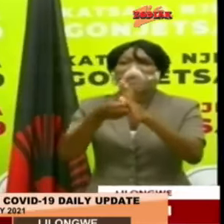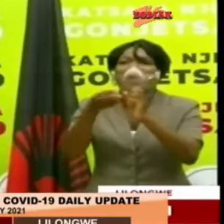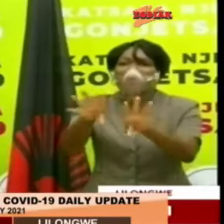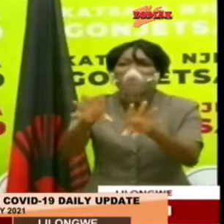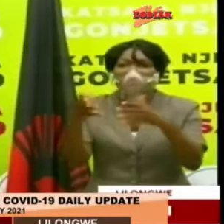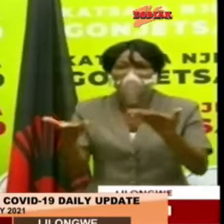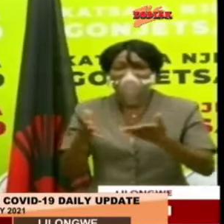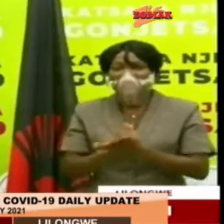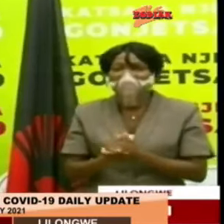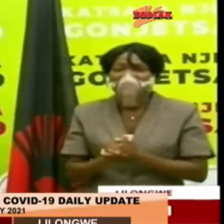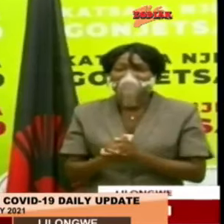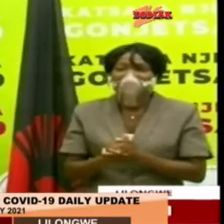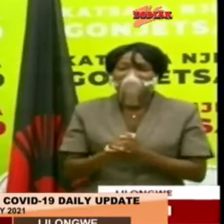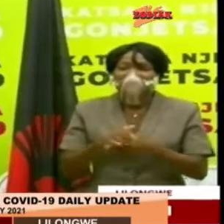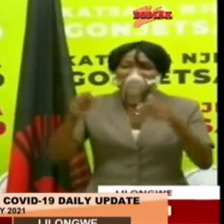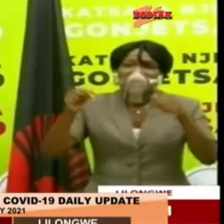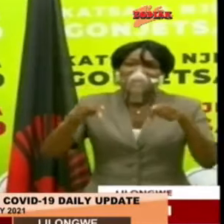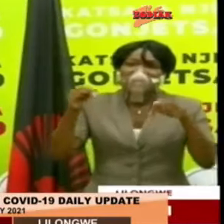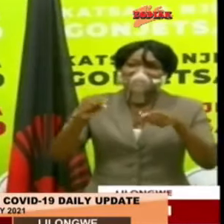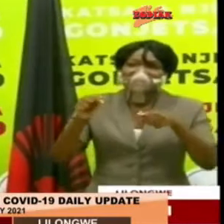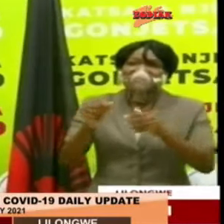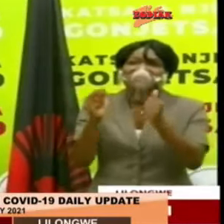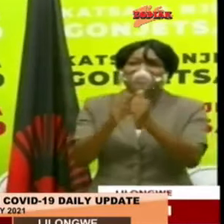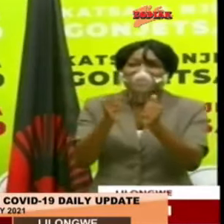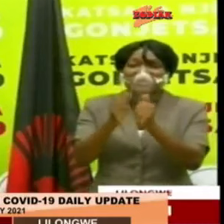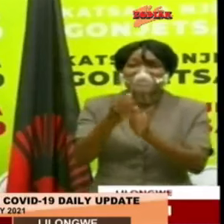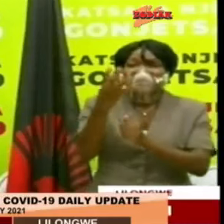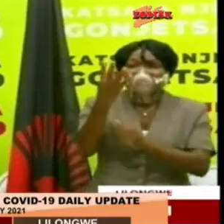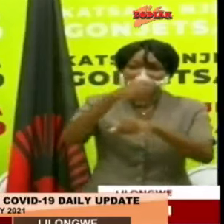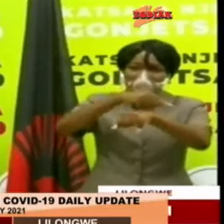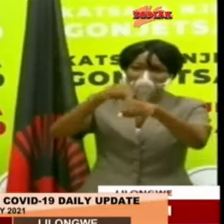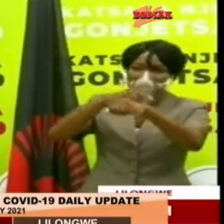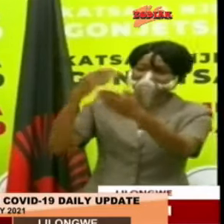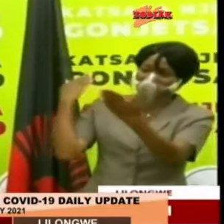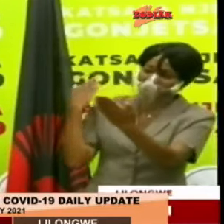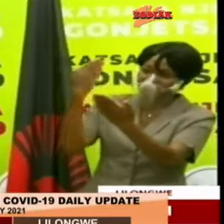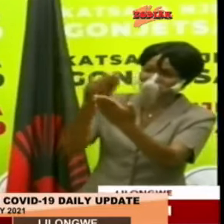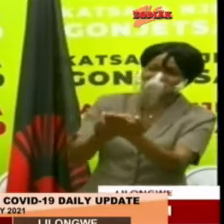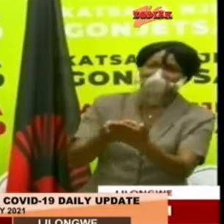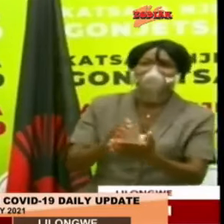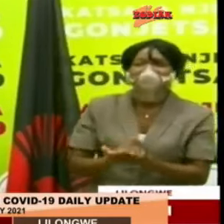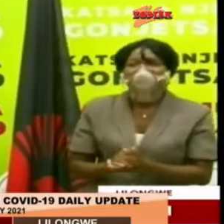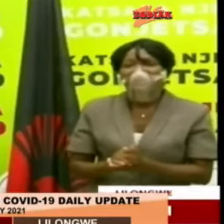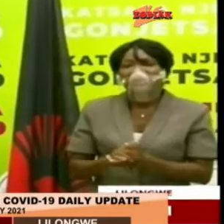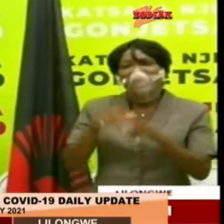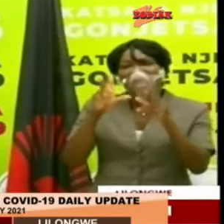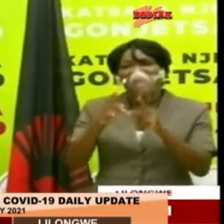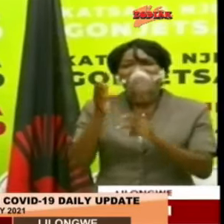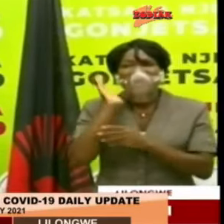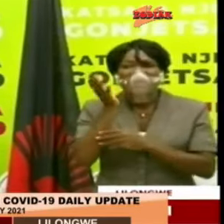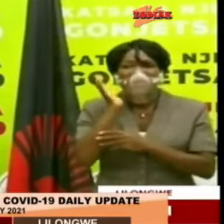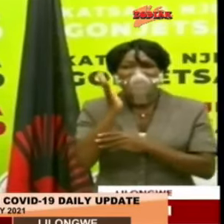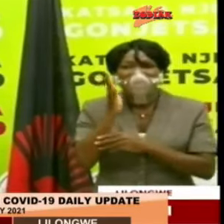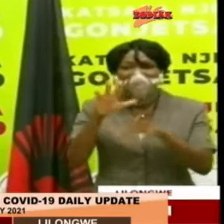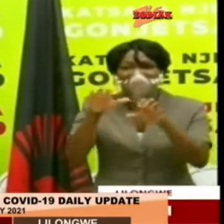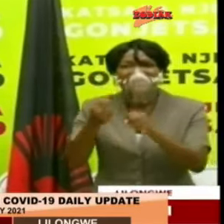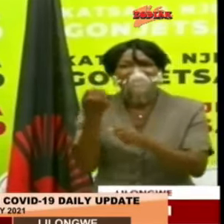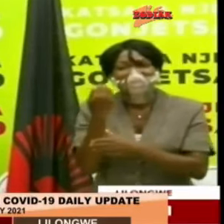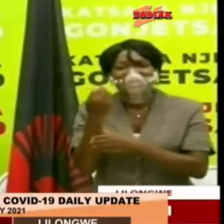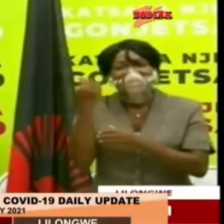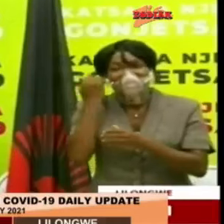pa maola 24 apitawa ndiyo kuti makesi anyuwani amene apezeka